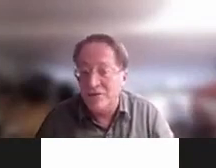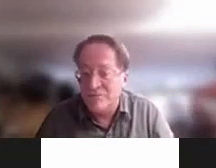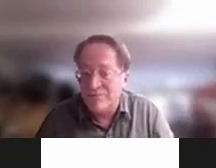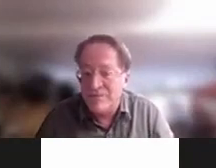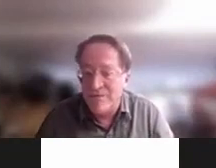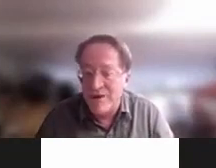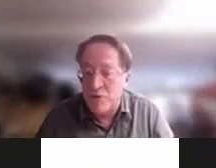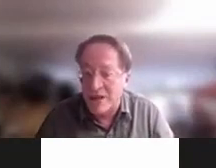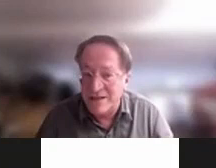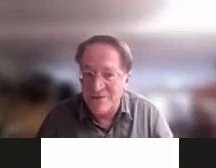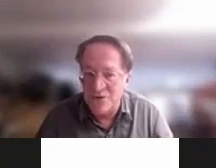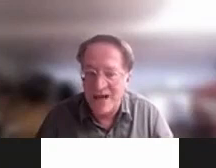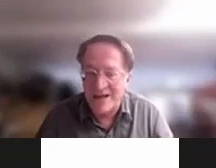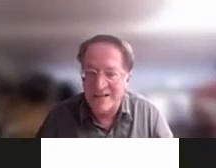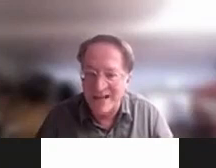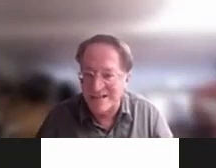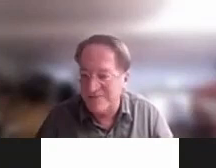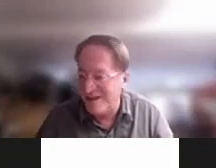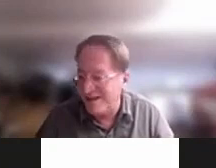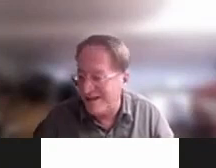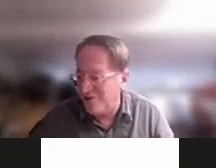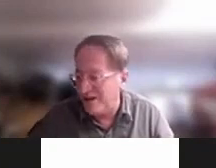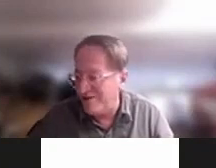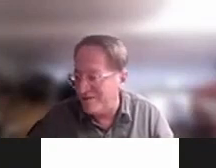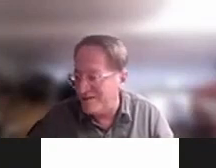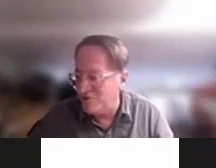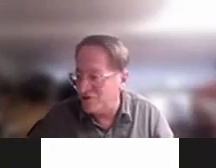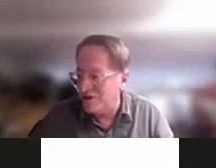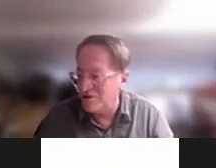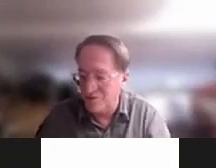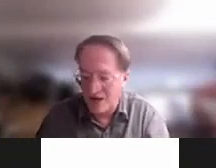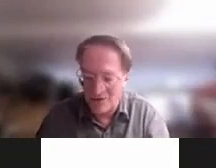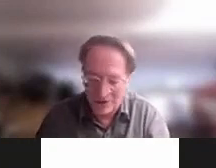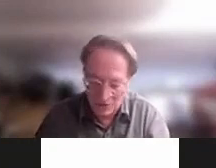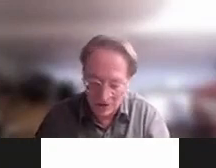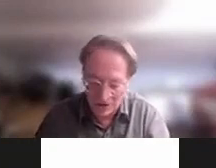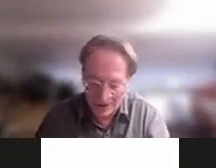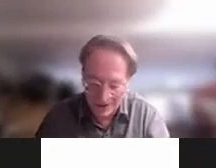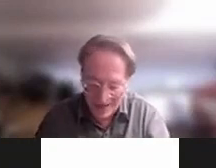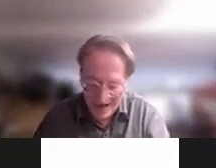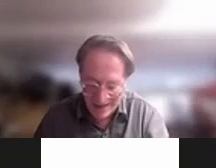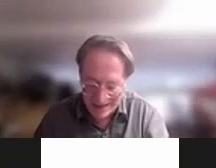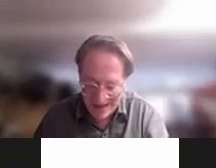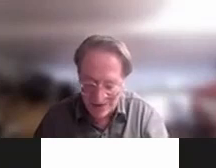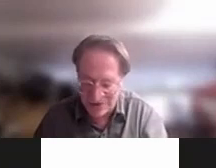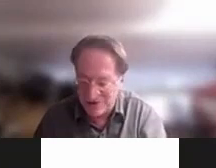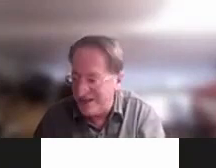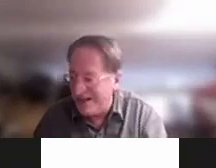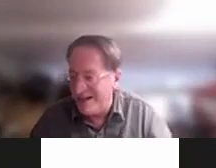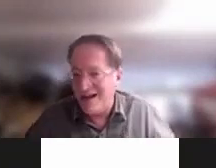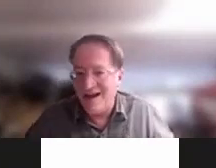Elemento importantísimo, arriesgarse. Creo que desde el Museo de Arte Contemporáneo lo que hemos hecho es